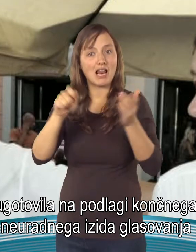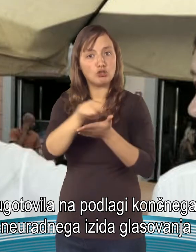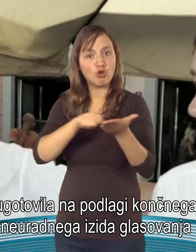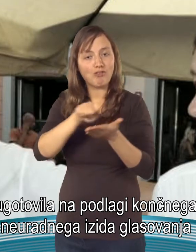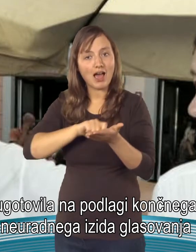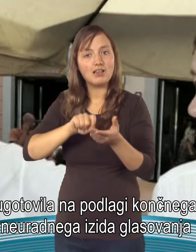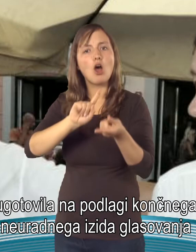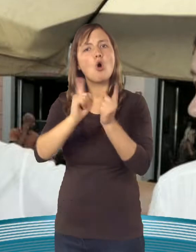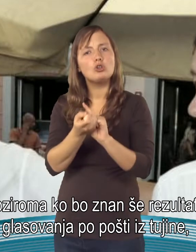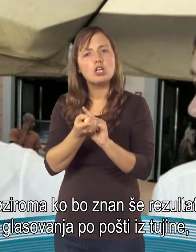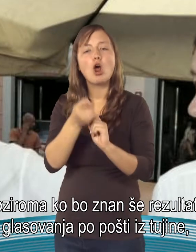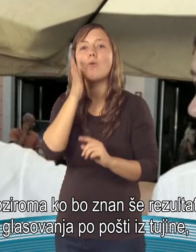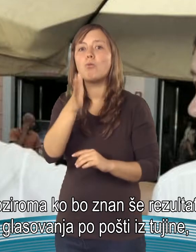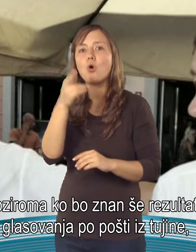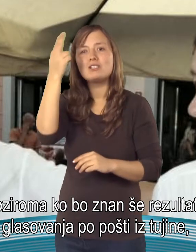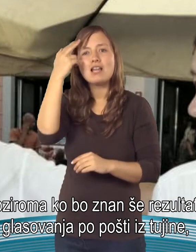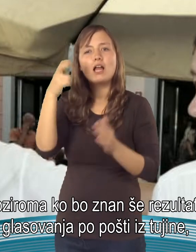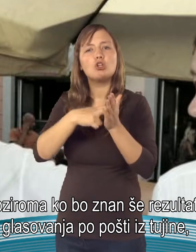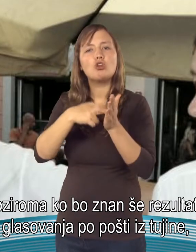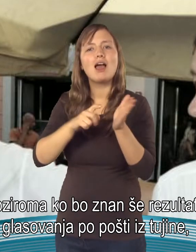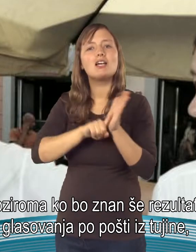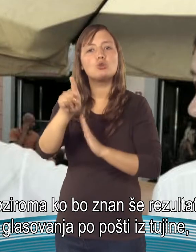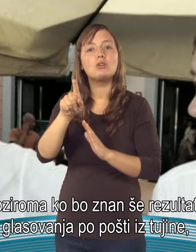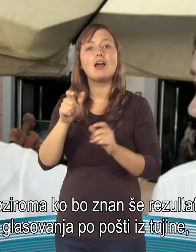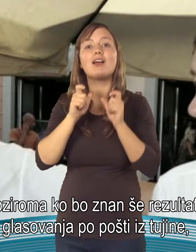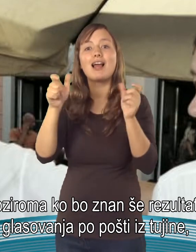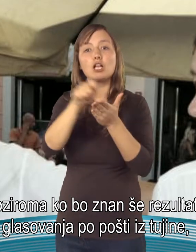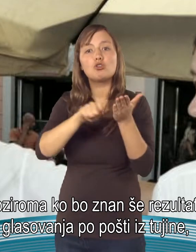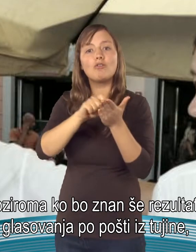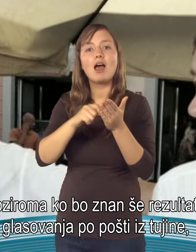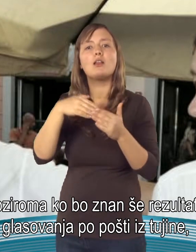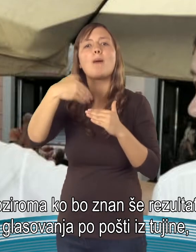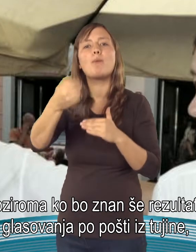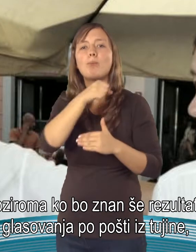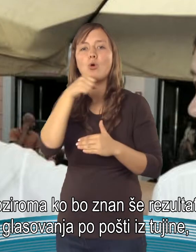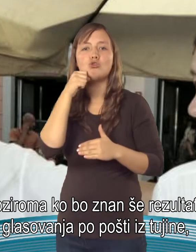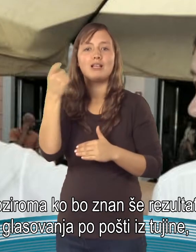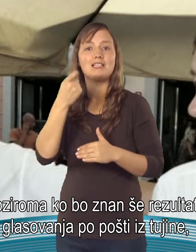po pošti iz tujine, kar se bo zgodilo 20. novembra.